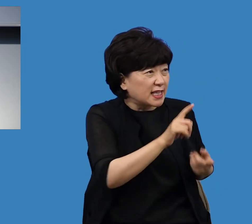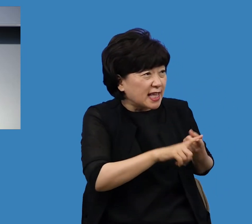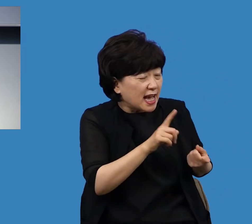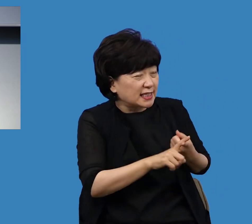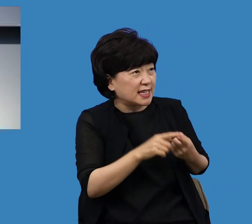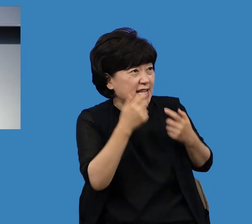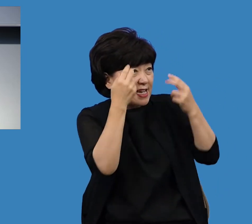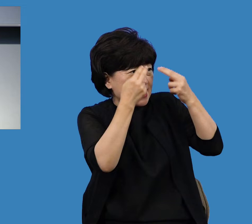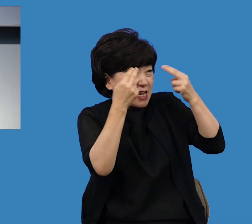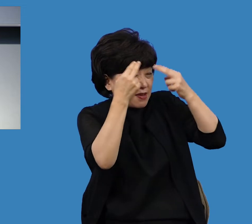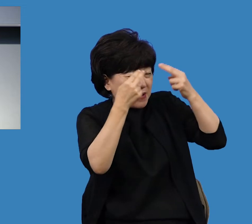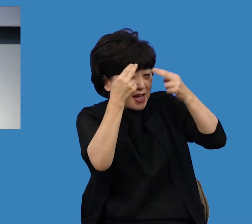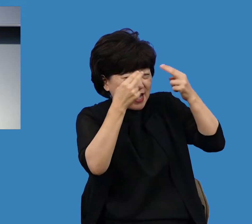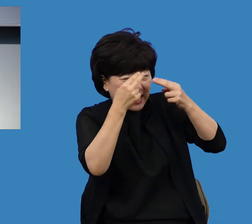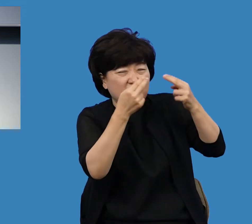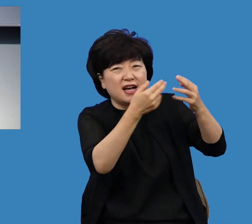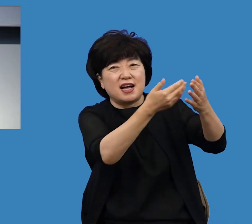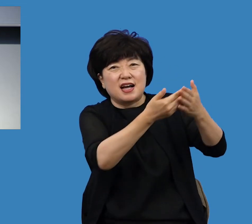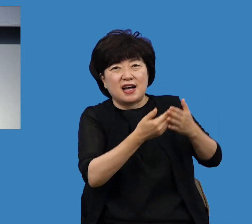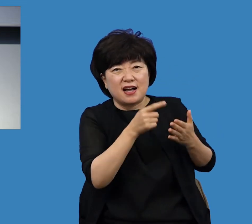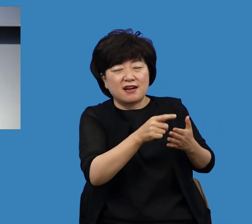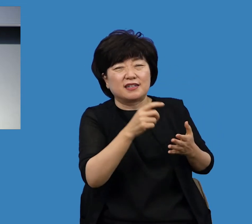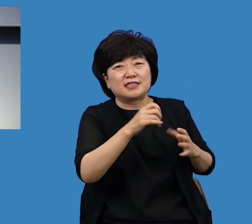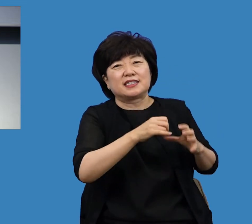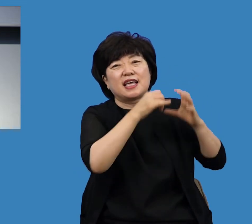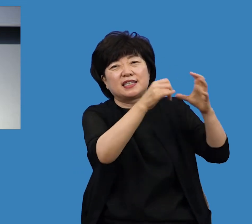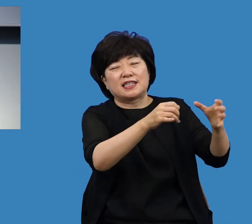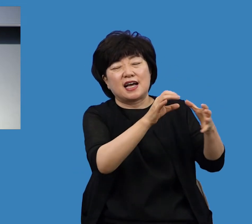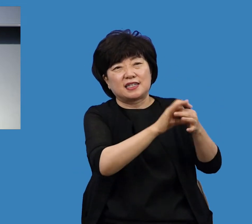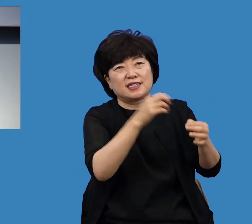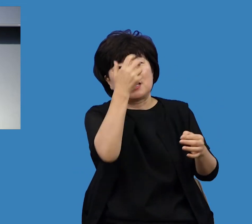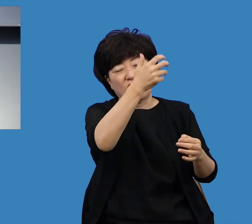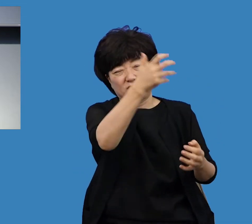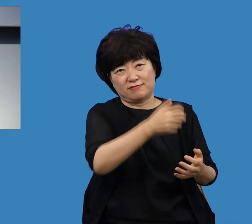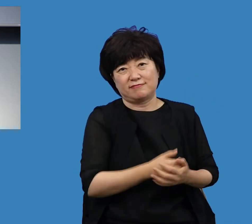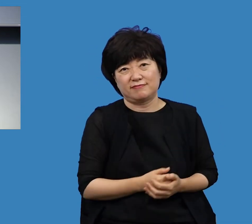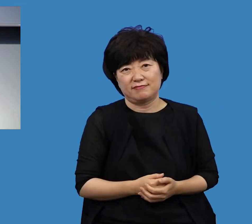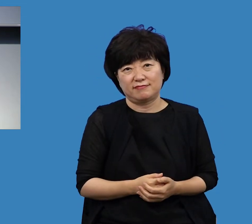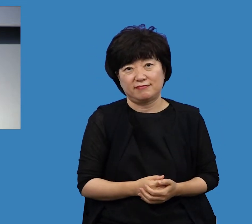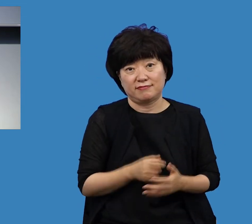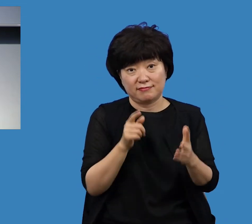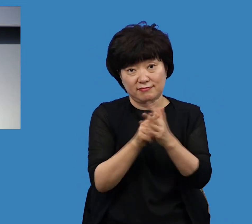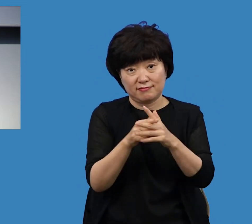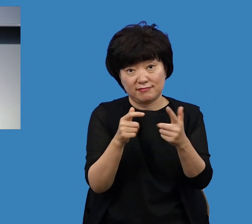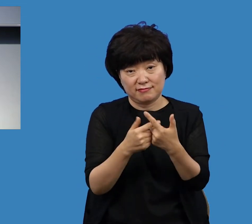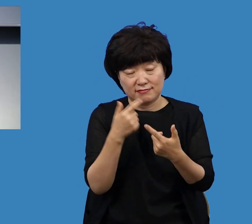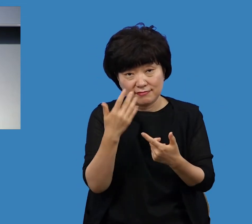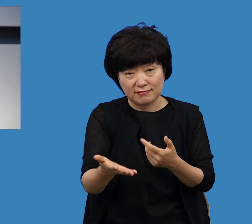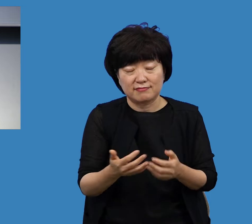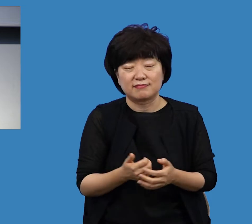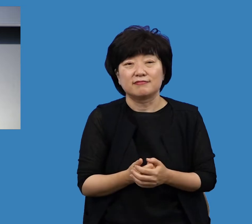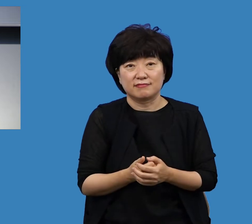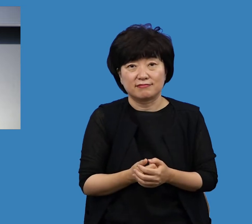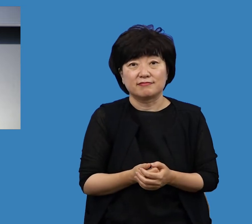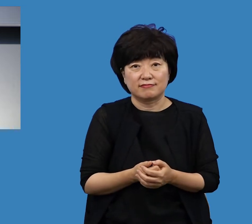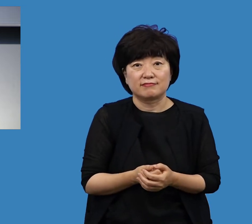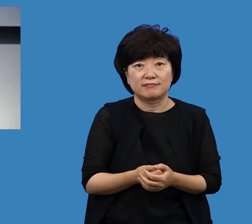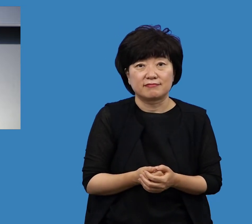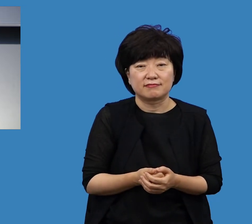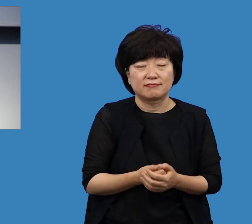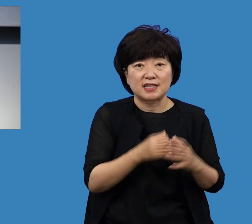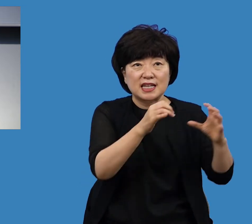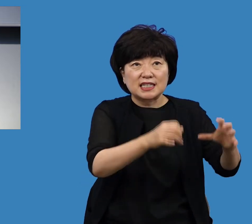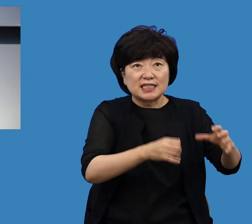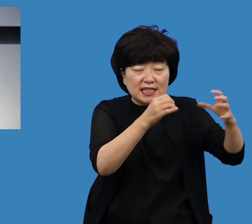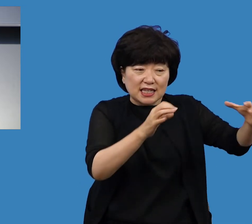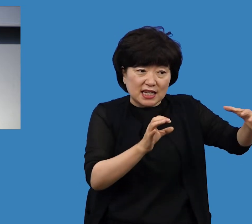대한 갈망을 주는 것을 세상의 영이라고 그런 거예요. 이해가 되세요? 그것이 세상의 영입니다. 그래서